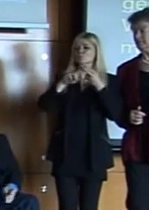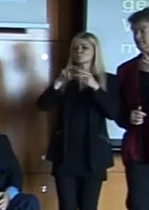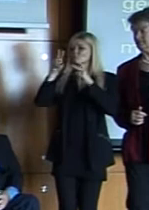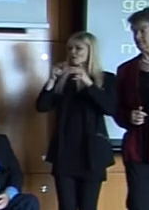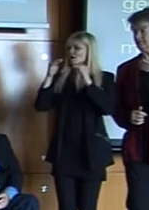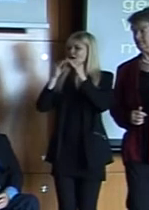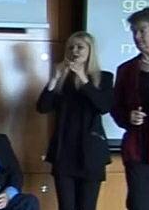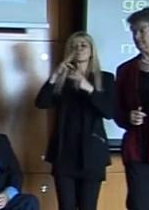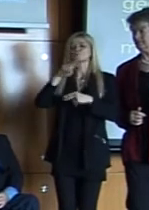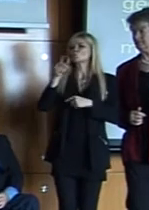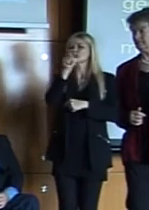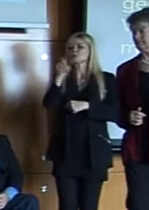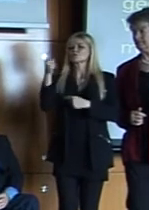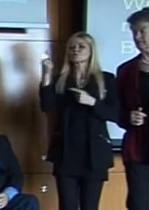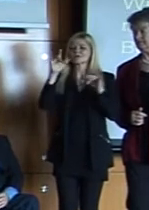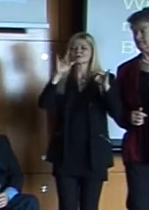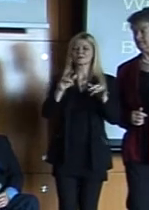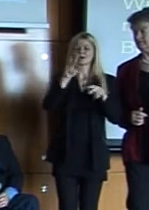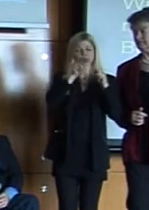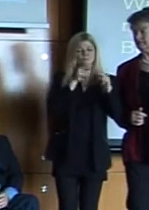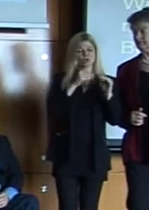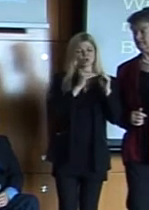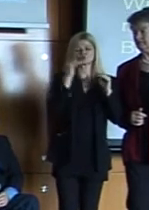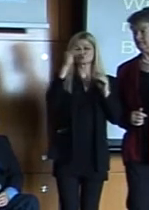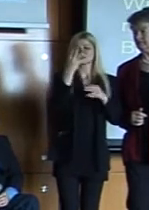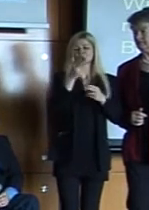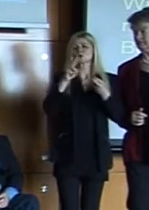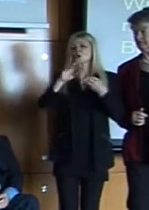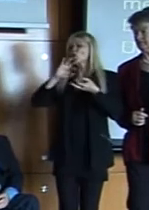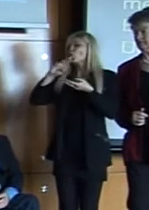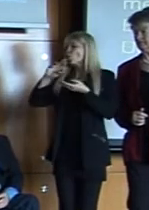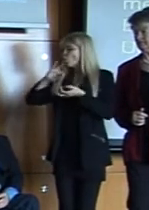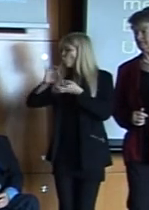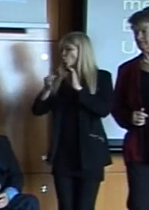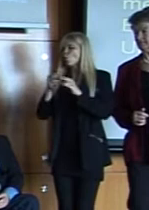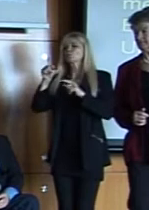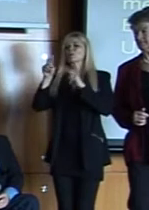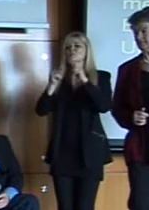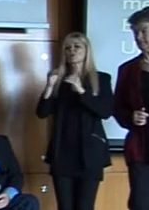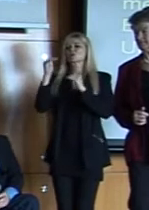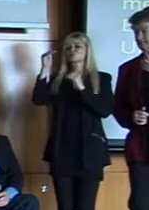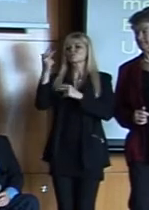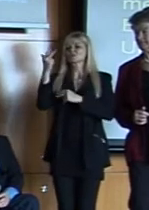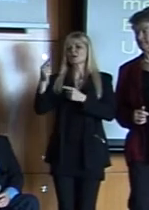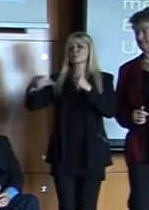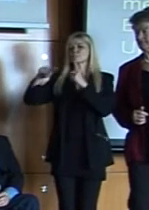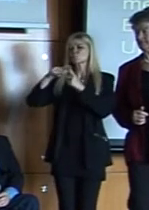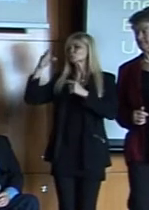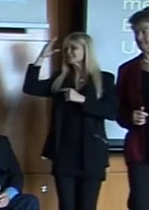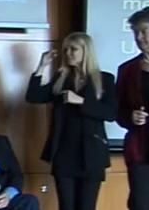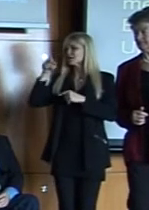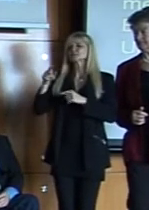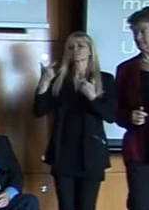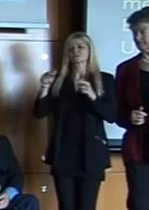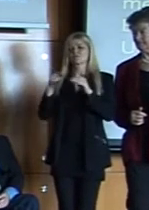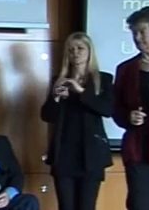oder Pflegestufe 3 plus Demenz gehen können. Das sind Bereiche, und verzeihen Sie, dass ich diesen grauslichen